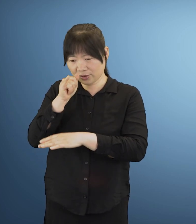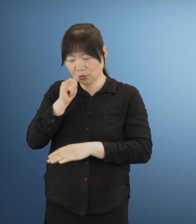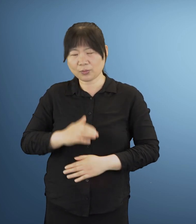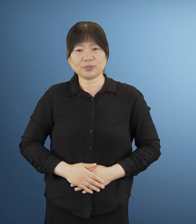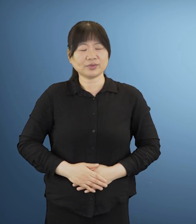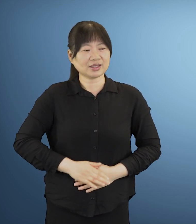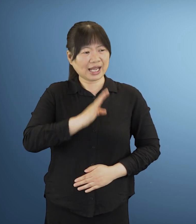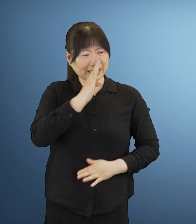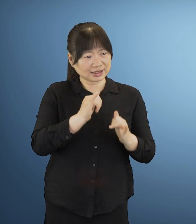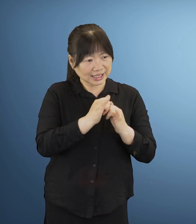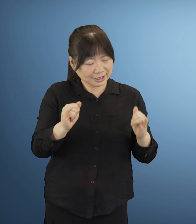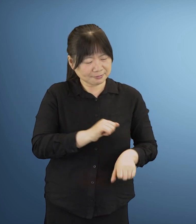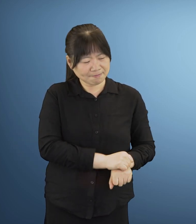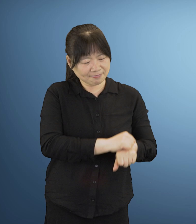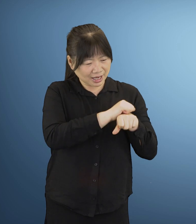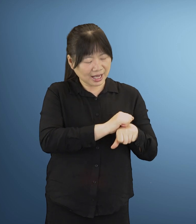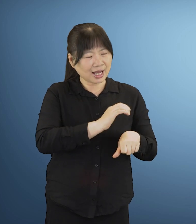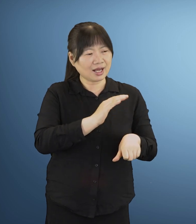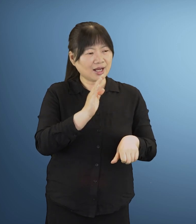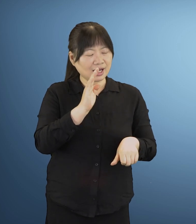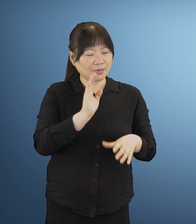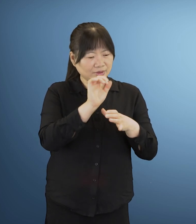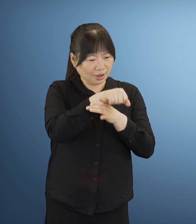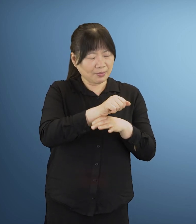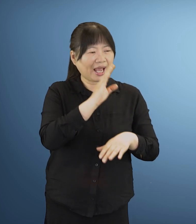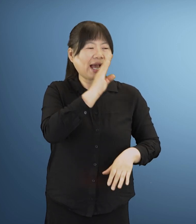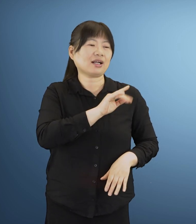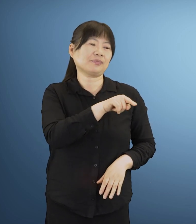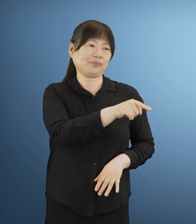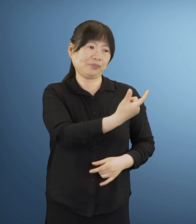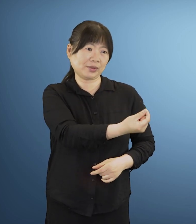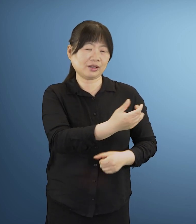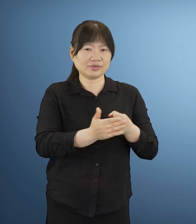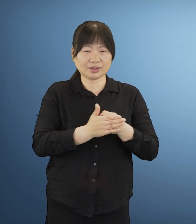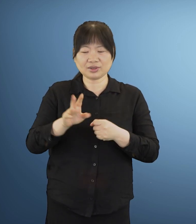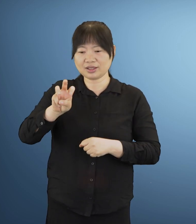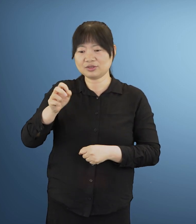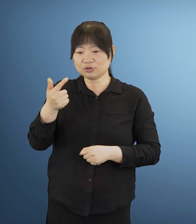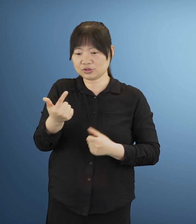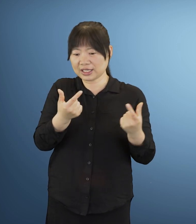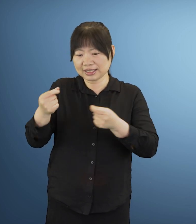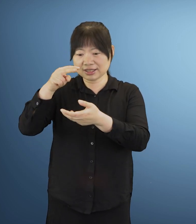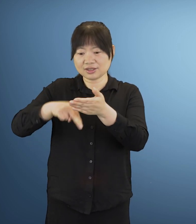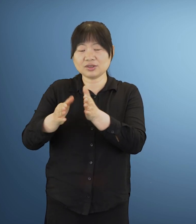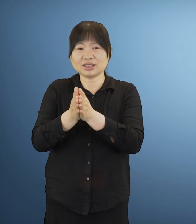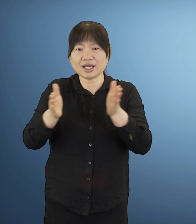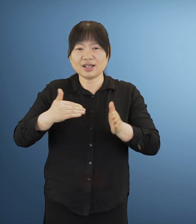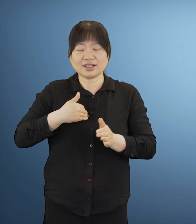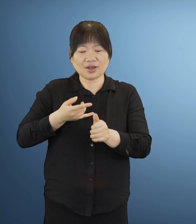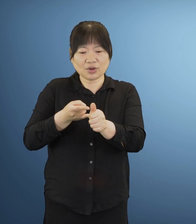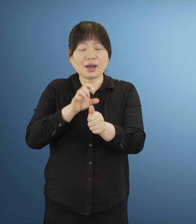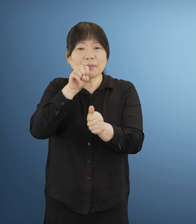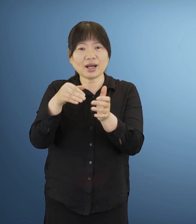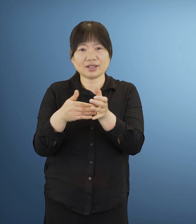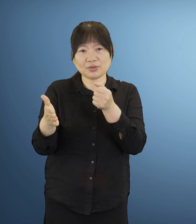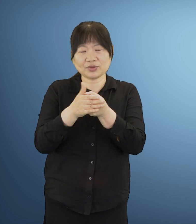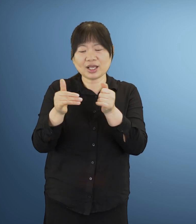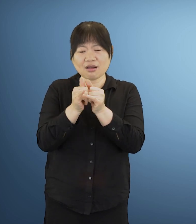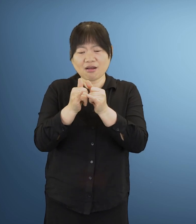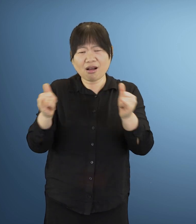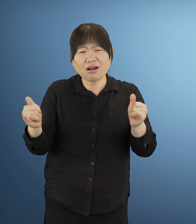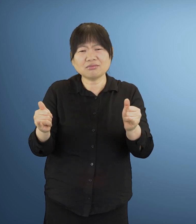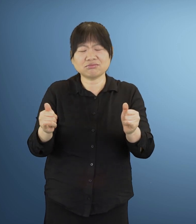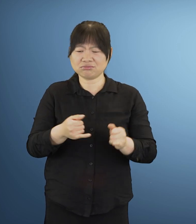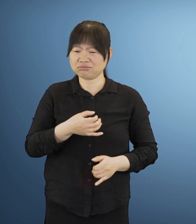그 쌓은 악에서 악한 것을 내느니라. 36절 다 같이 시작. 내가 너희에게 이르노니 사람이